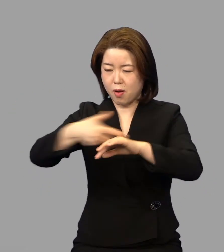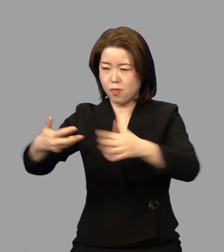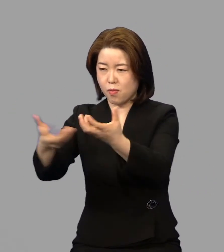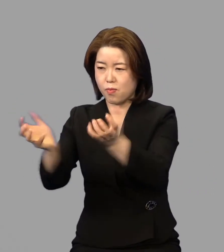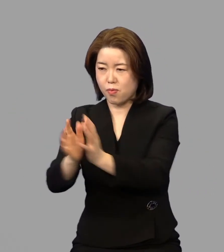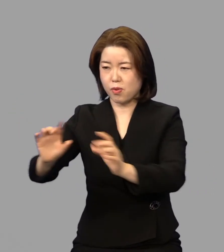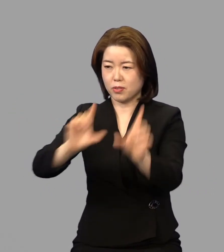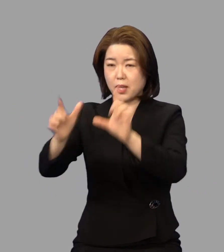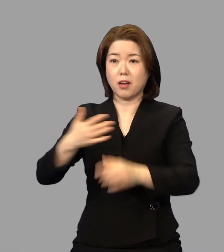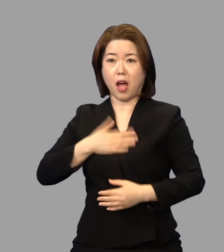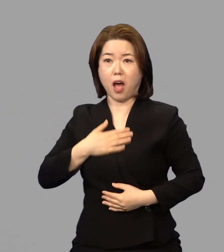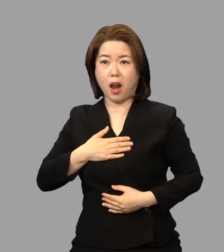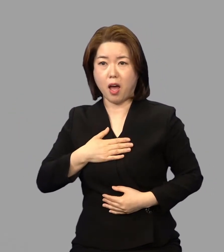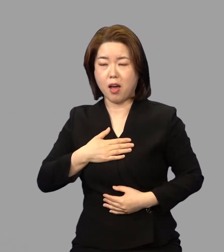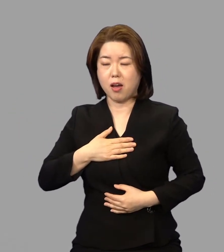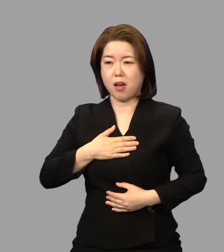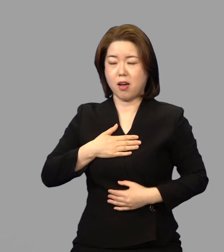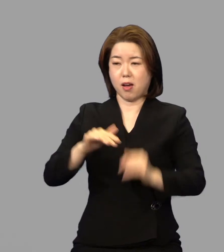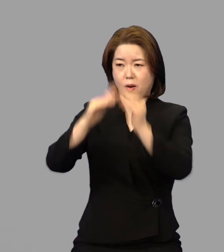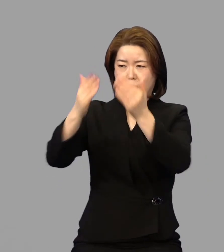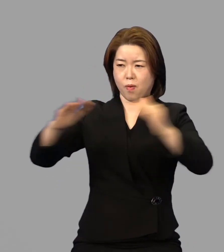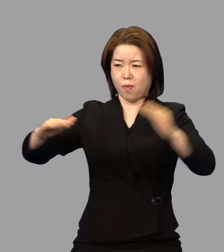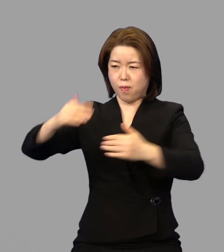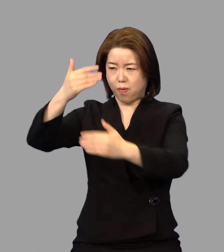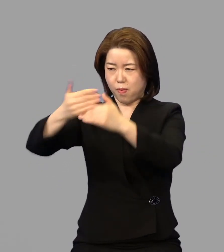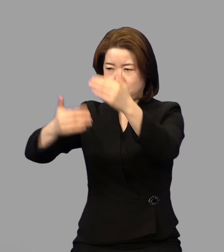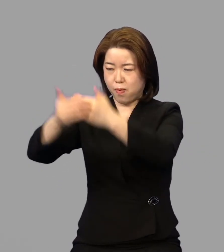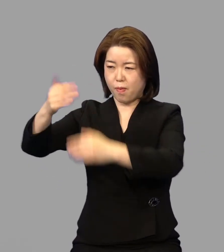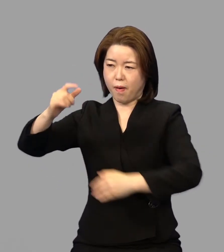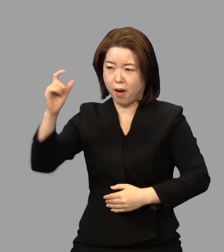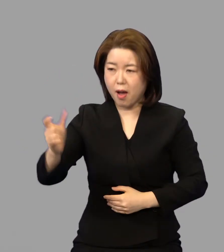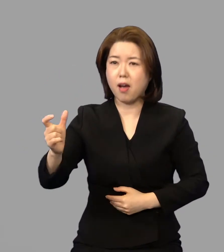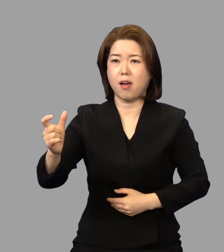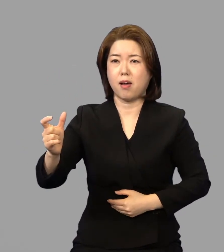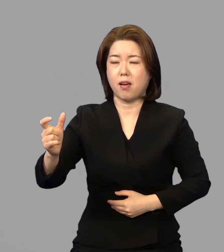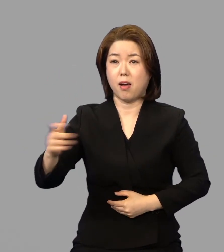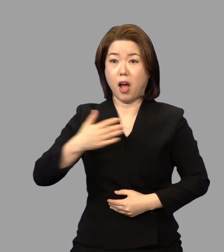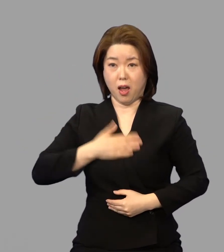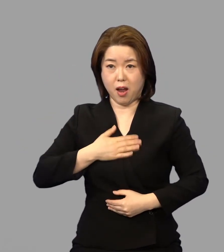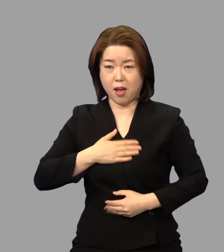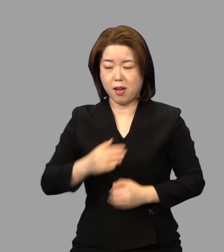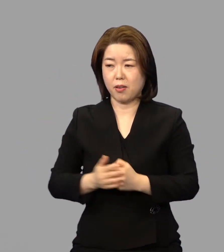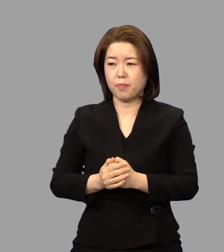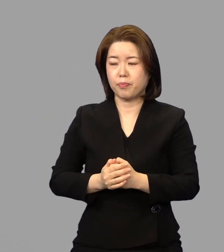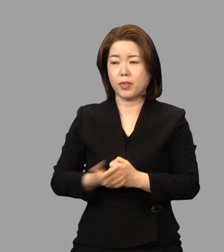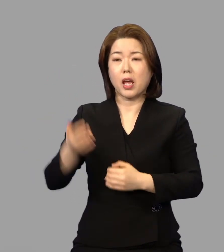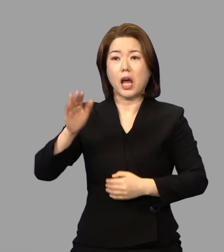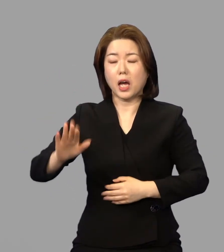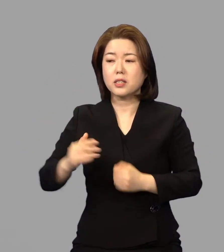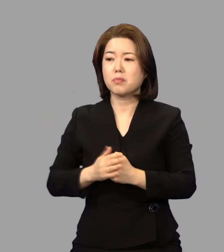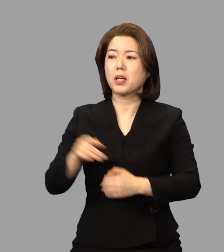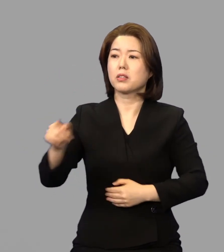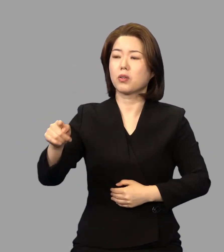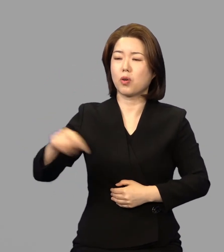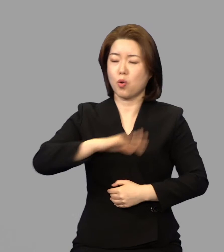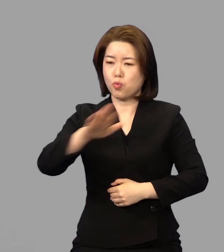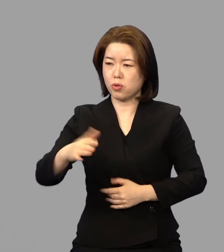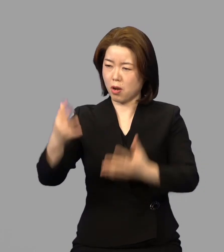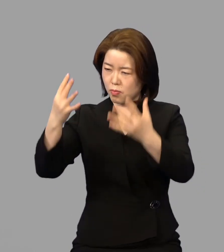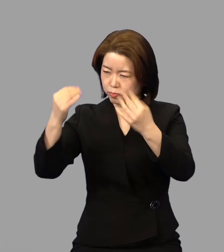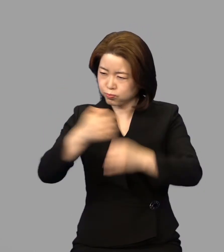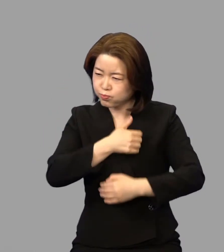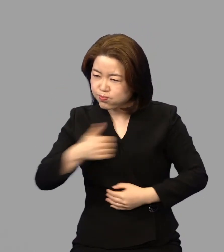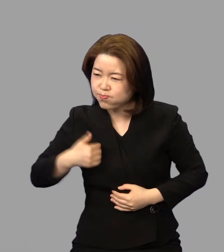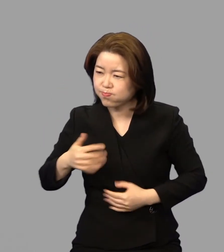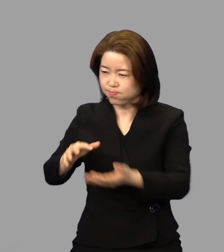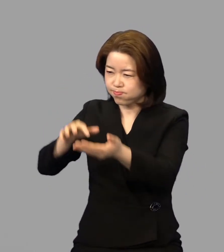있었지만 성벽도 대단히 강건하고 그는 얼마든지 우리가 정복할 수 있다고